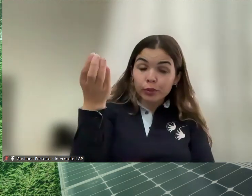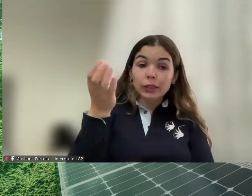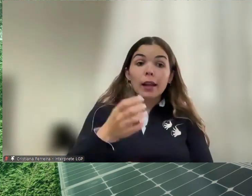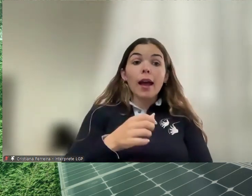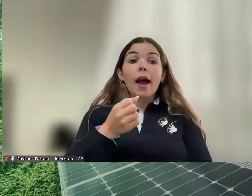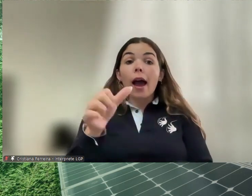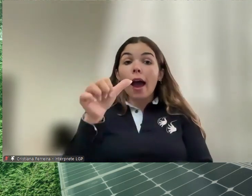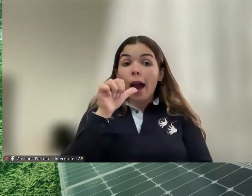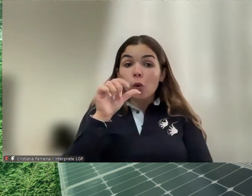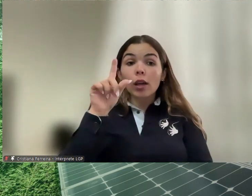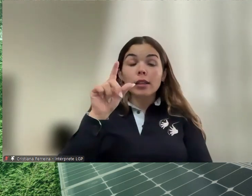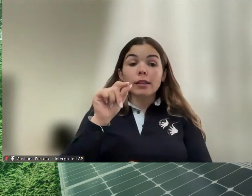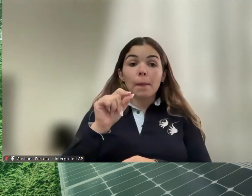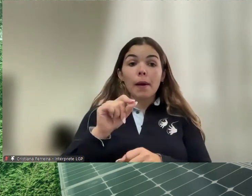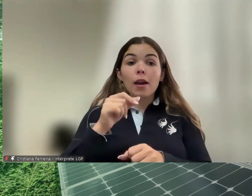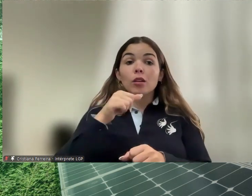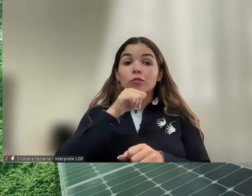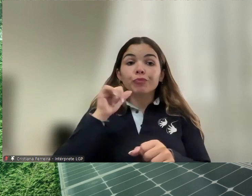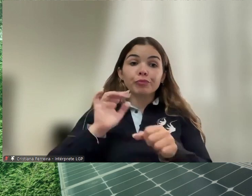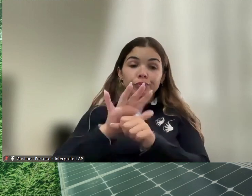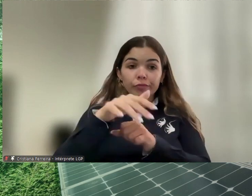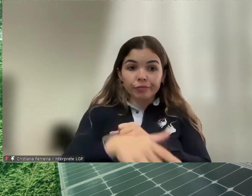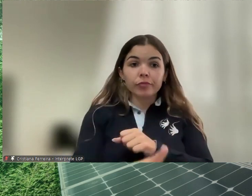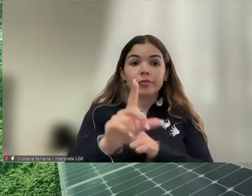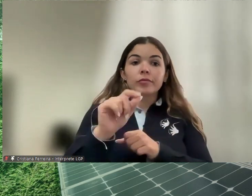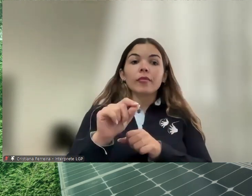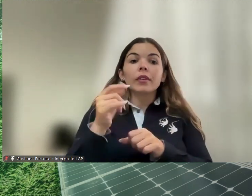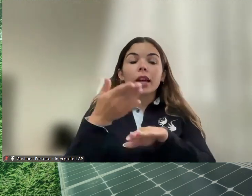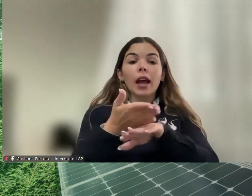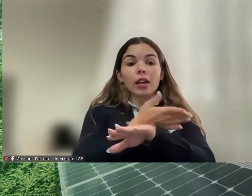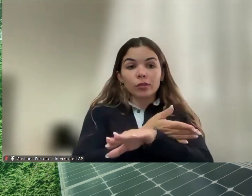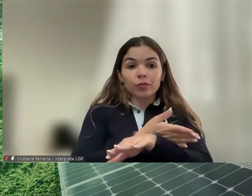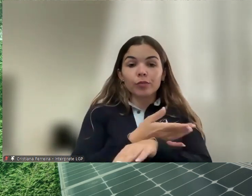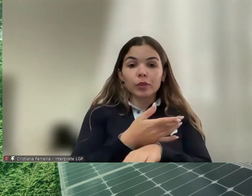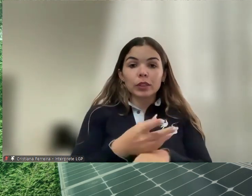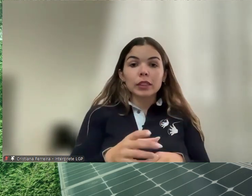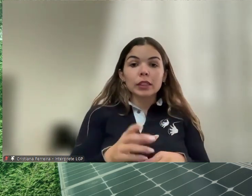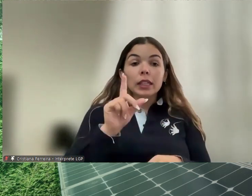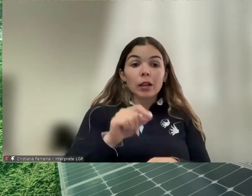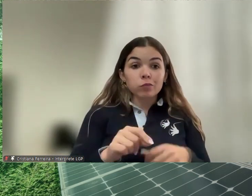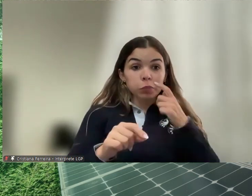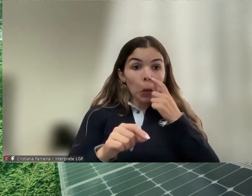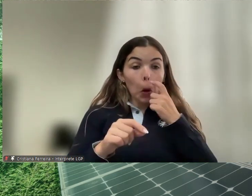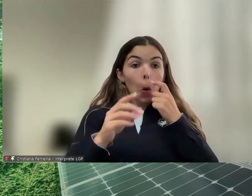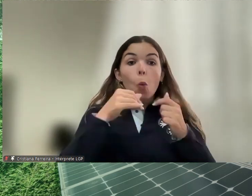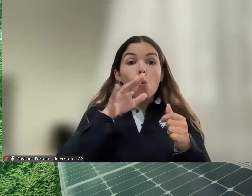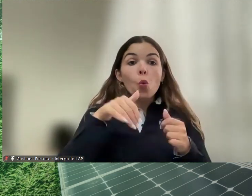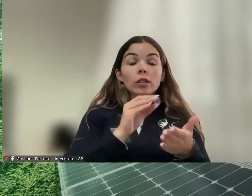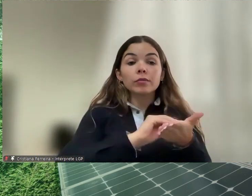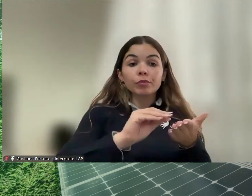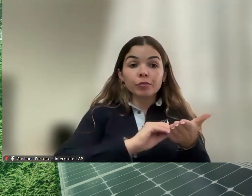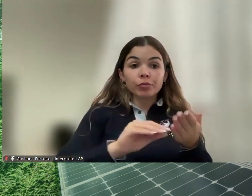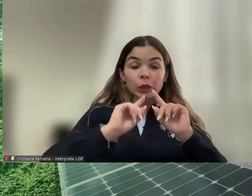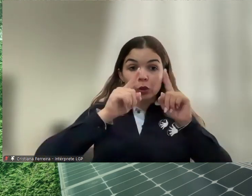oceanos. Algumas das suas funções anteriores incluem ter sido Senior Science Officer no Secretariado da Iniciativa de